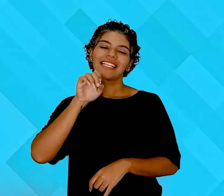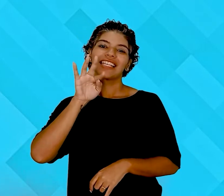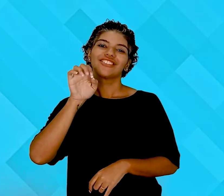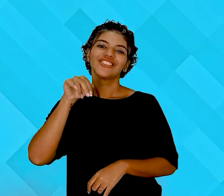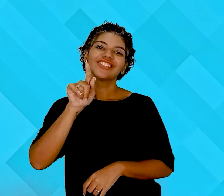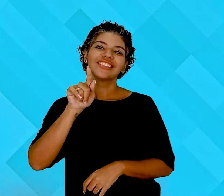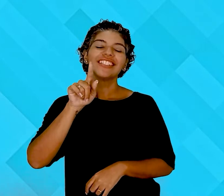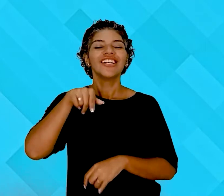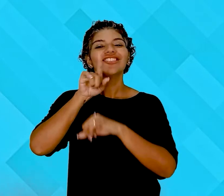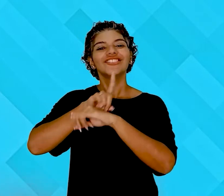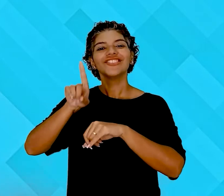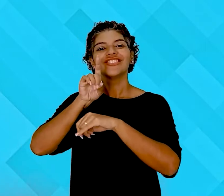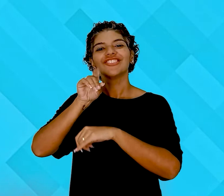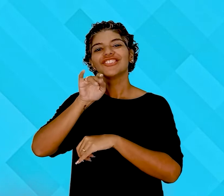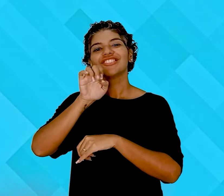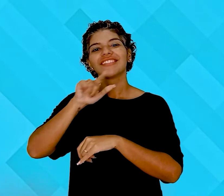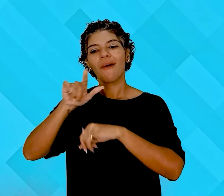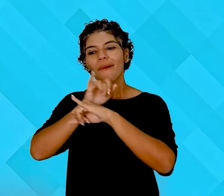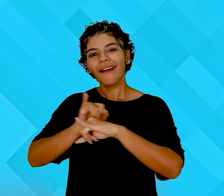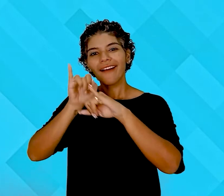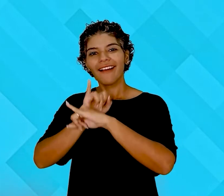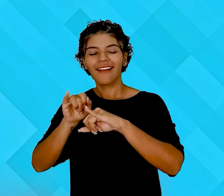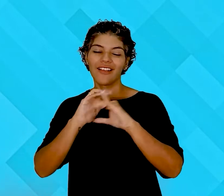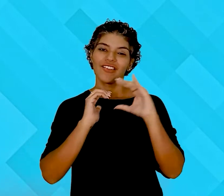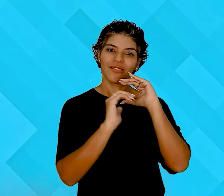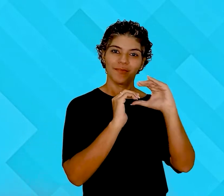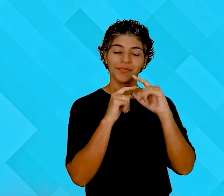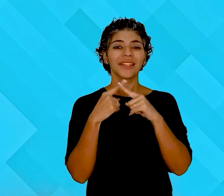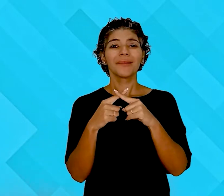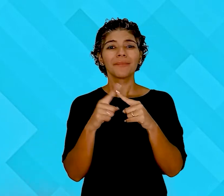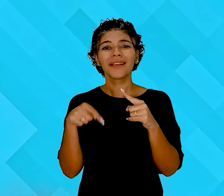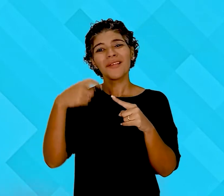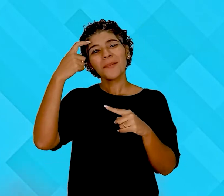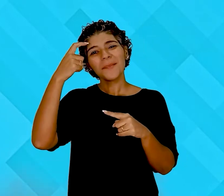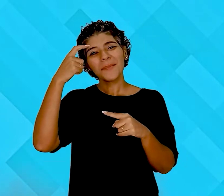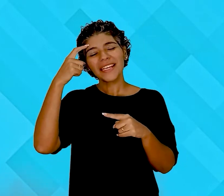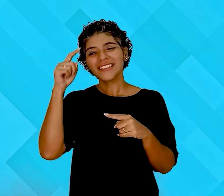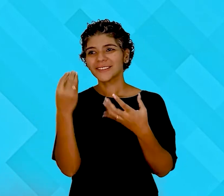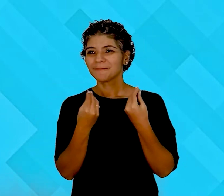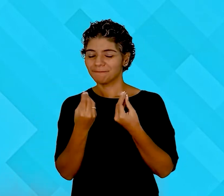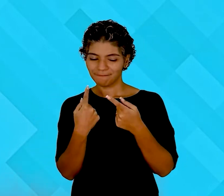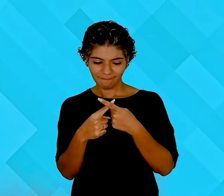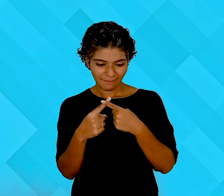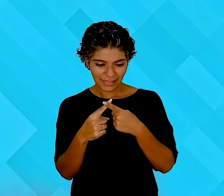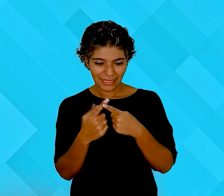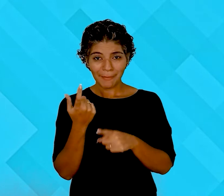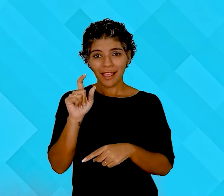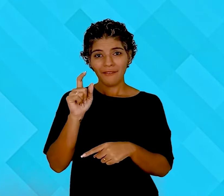como que eu vou dizer assim, extrativista quase, né? Que é onde a gente está. A gente está falando aqui o tempo inteiro de extração de dados, por exemplo. E